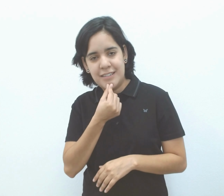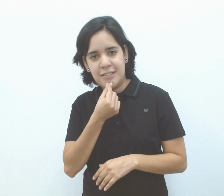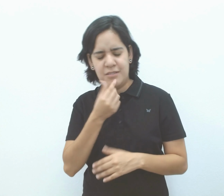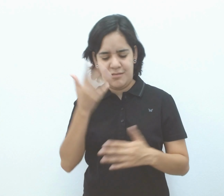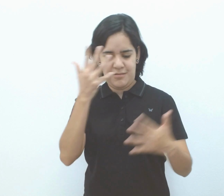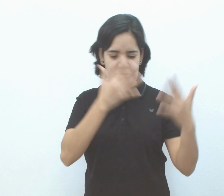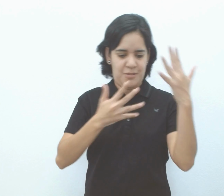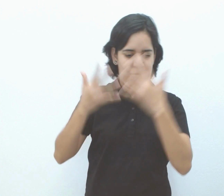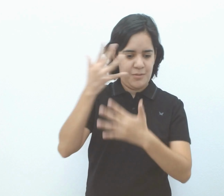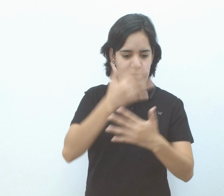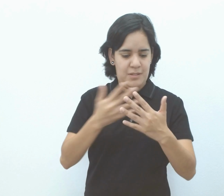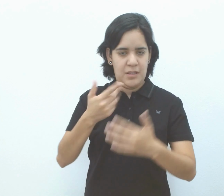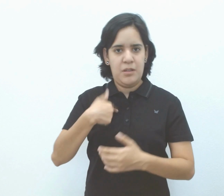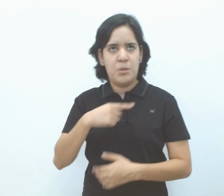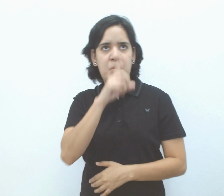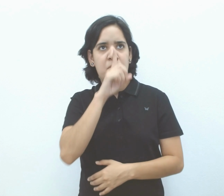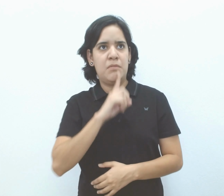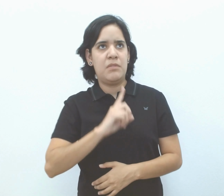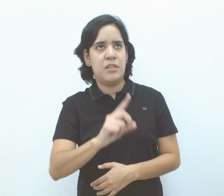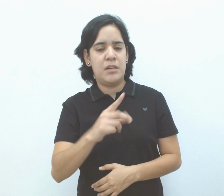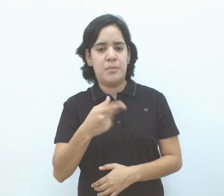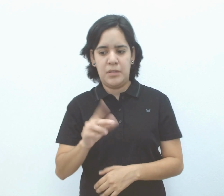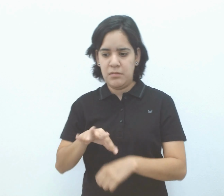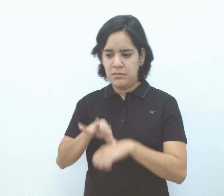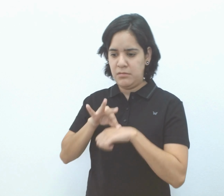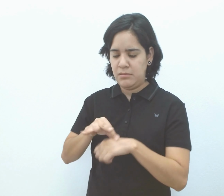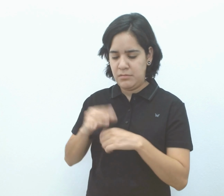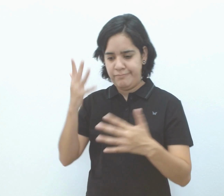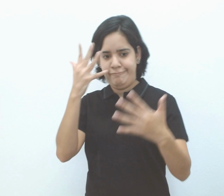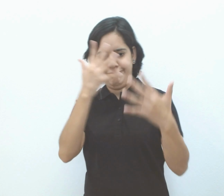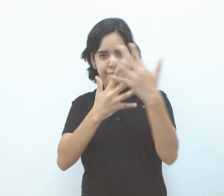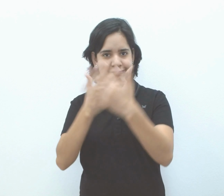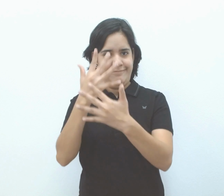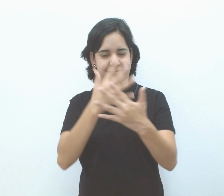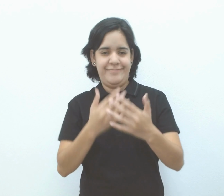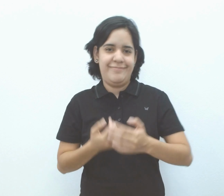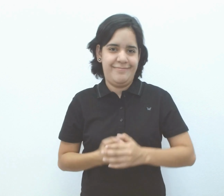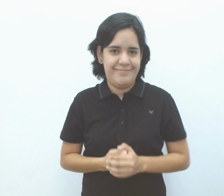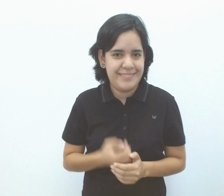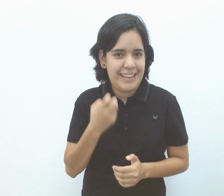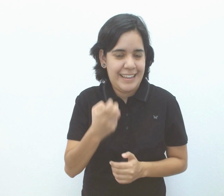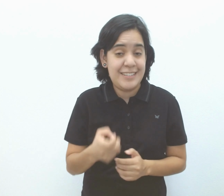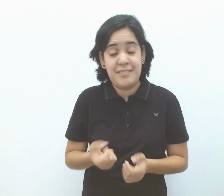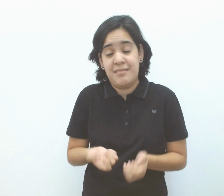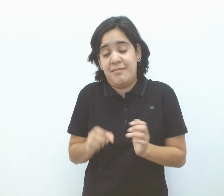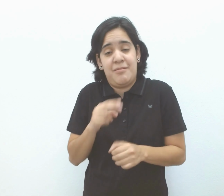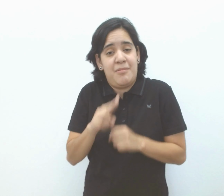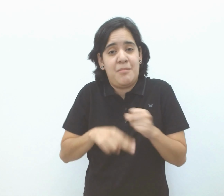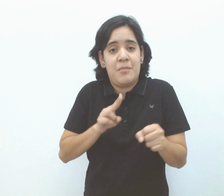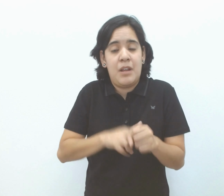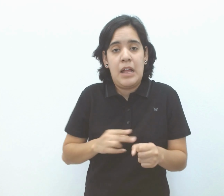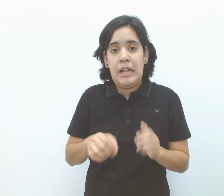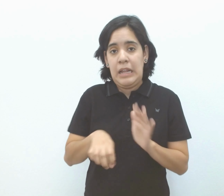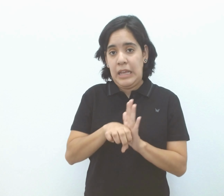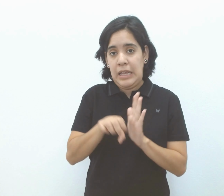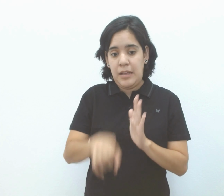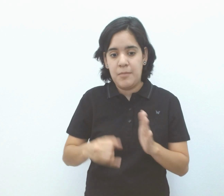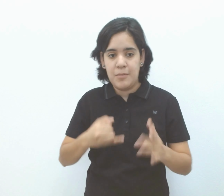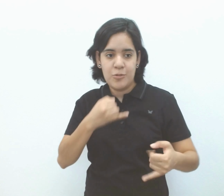hizo sentir que era una realidad. Porque además el juego es algo que nos lleva mucho a hacerlo, ¿no? A convertir fantasías en realidades durante el